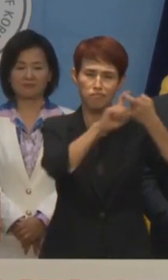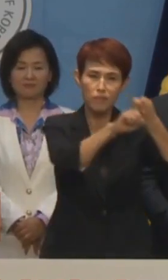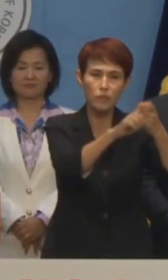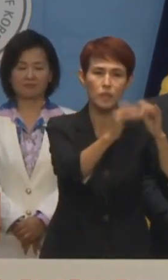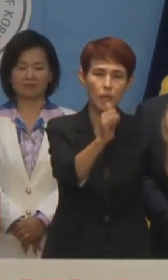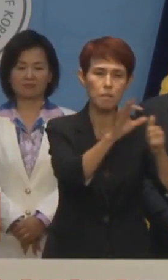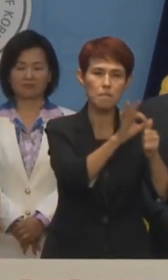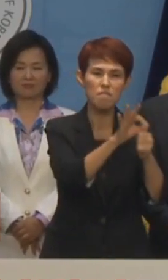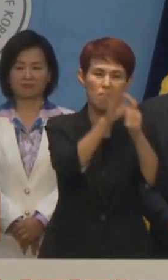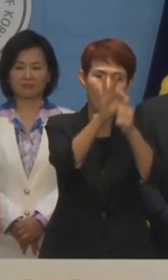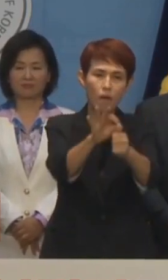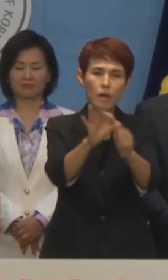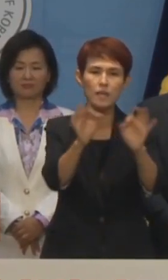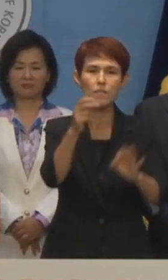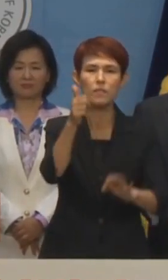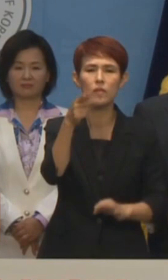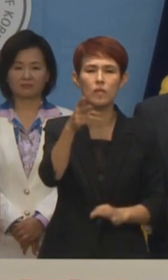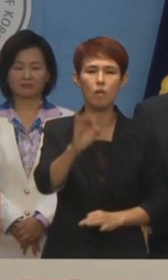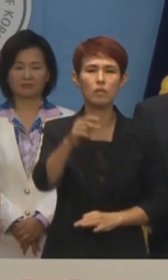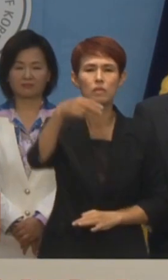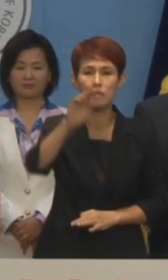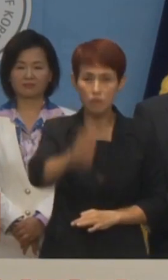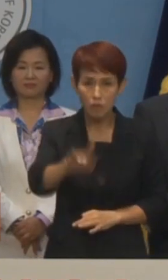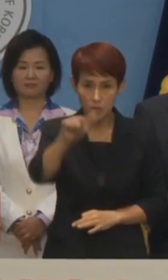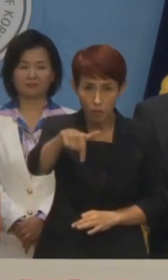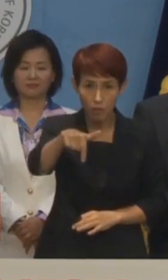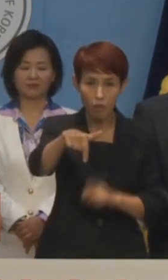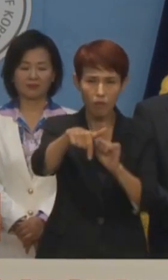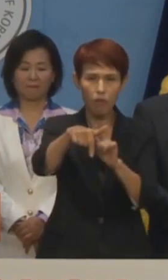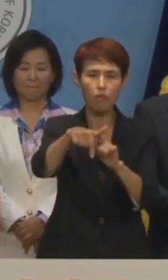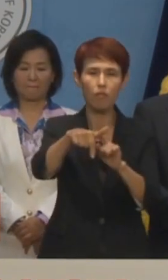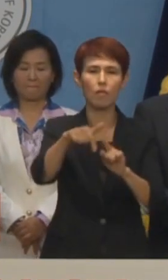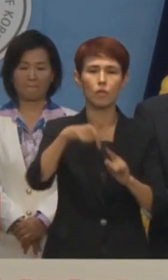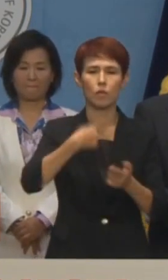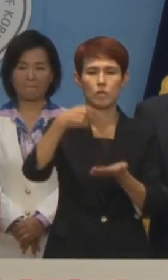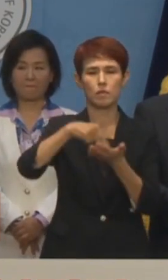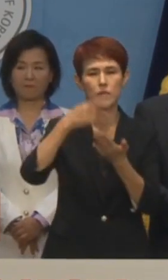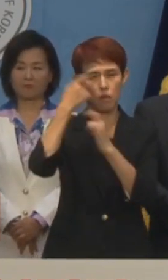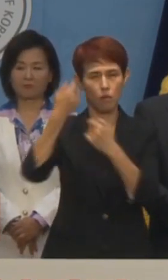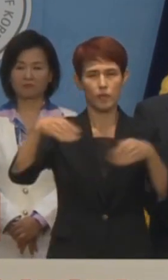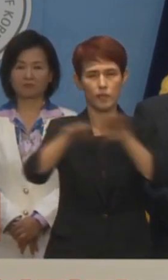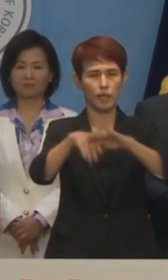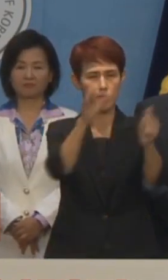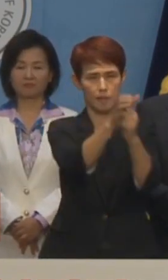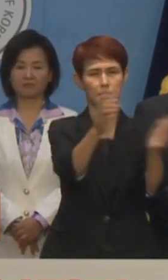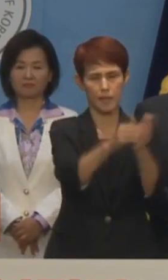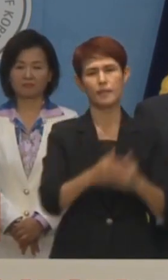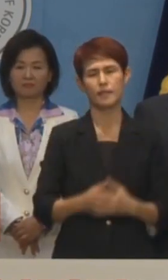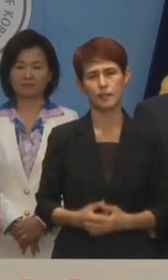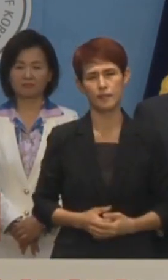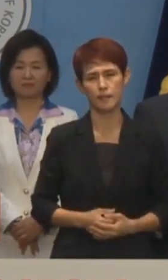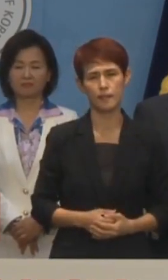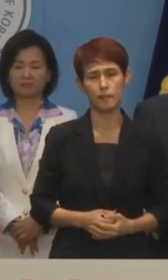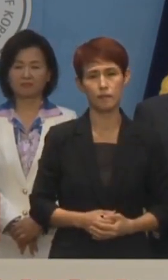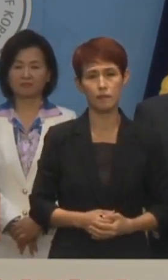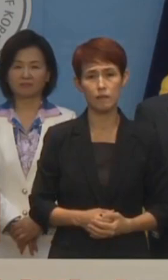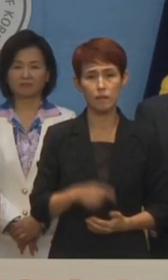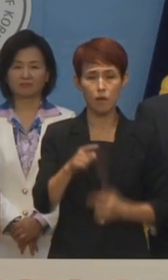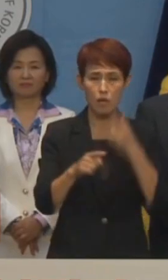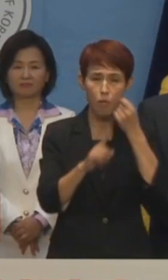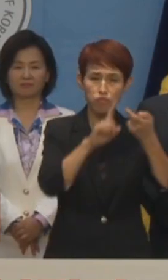알려진 김영석 대한민국 역사함일의 이사장을 신임 독립기념관장으로 임명했다. 뉴라이트는